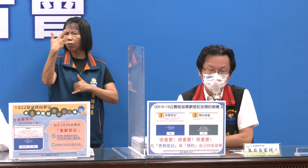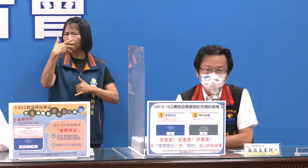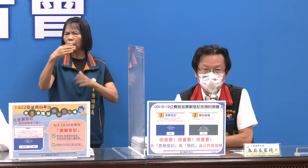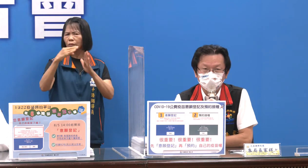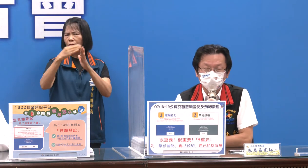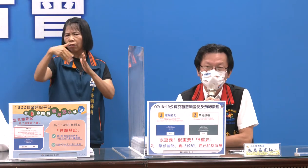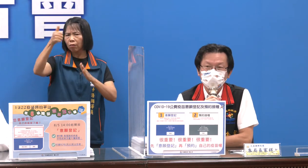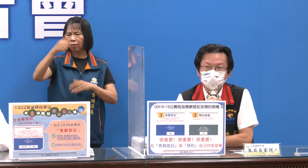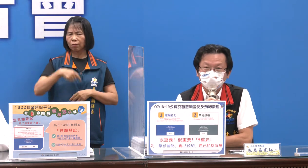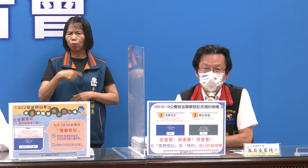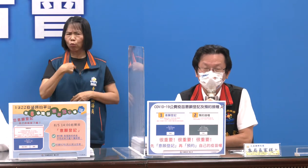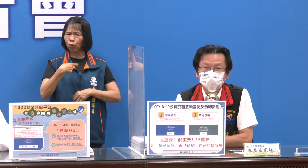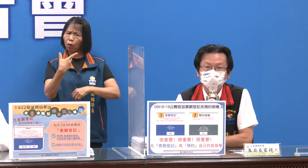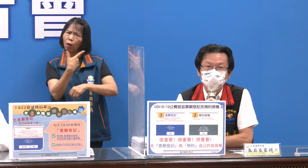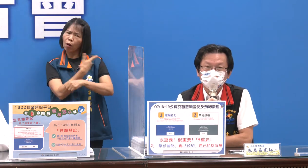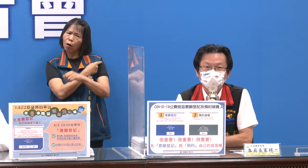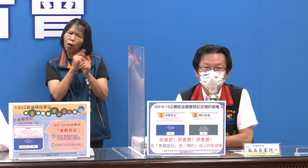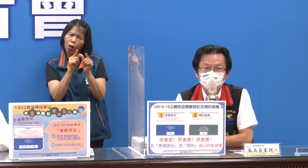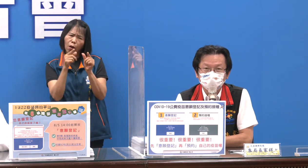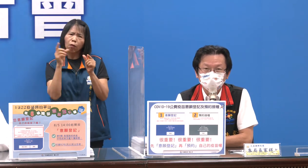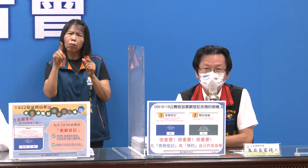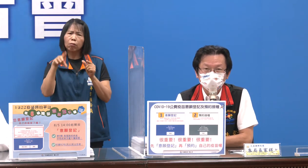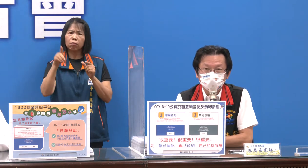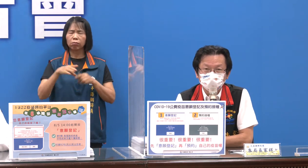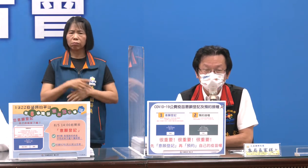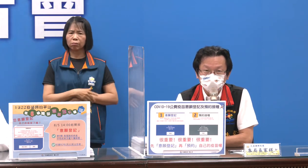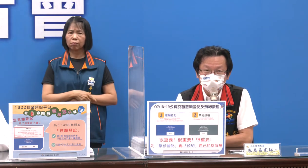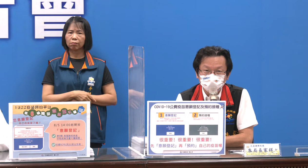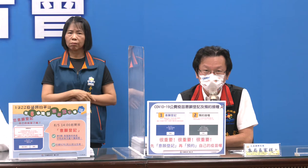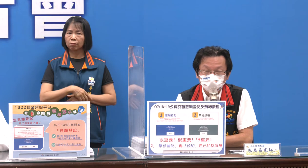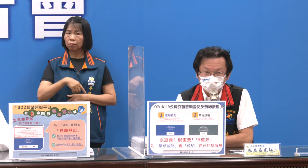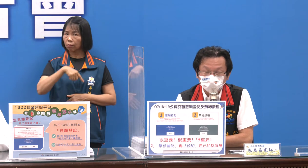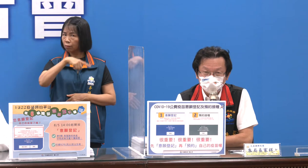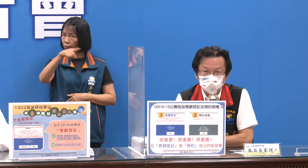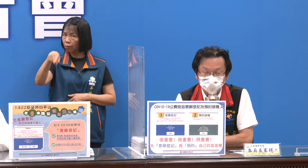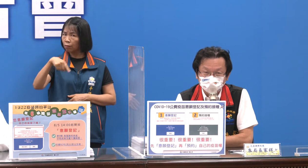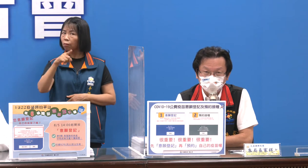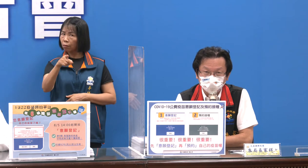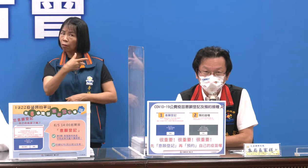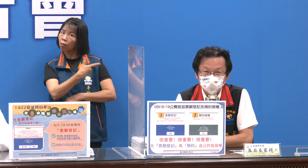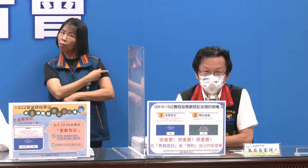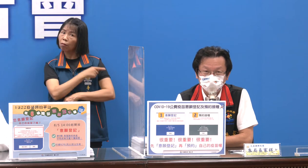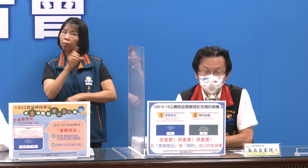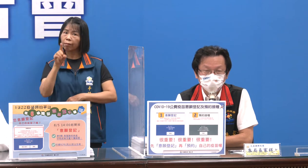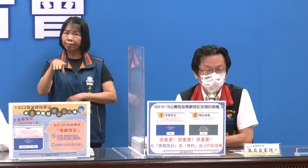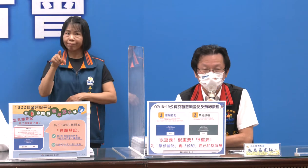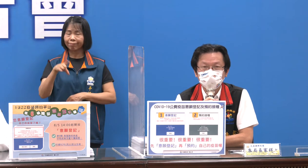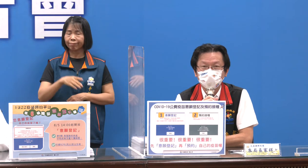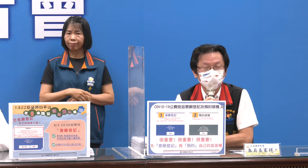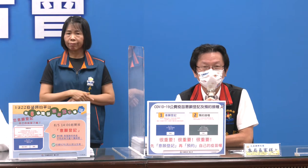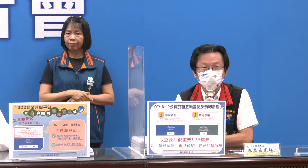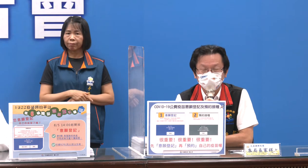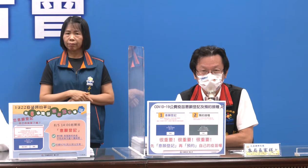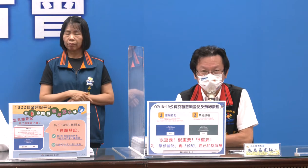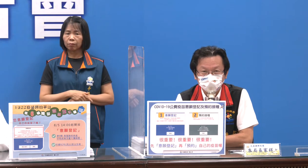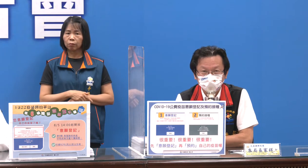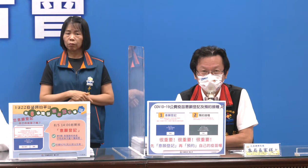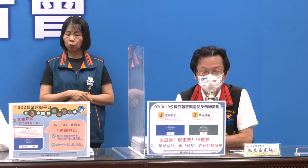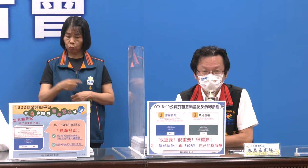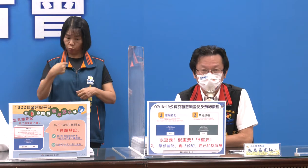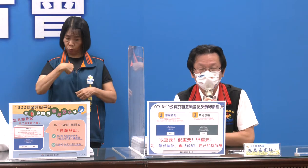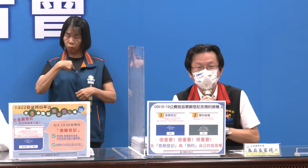长，我的疫苗在哪里？各位乡亲，你的疫苗在哪里？你的疫苗不在卫生